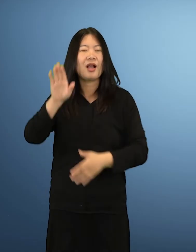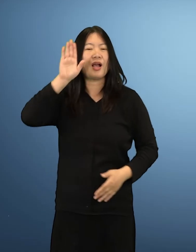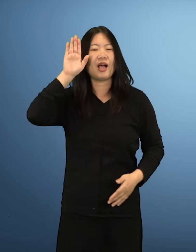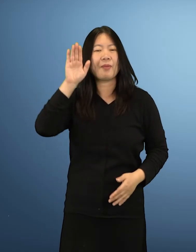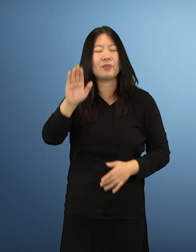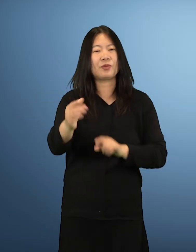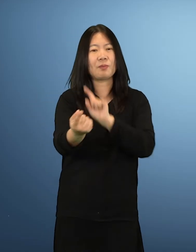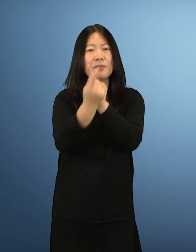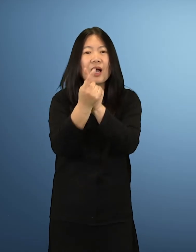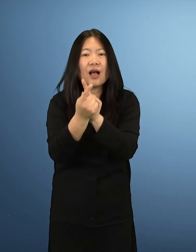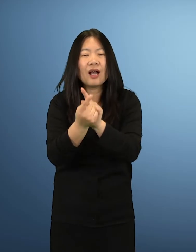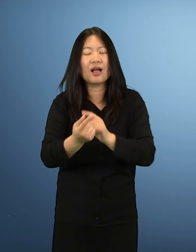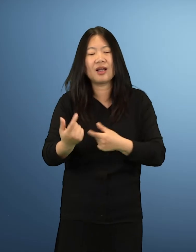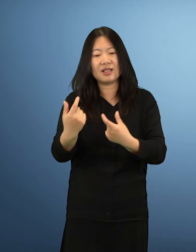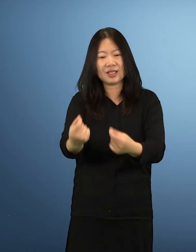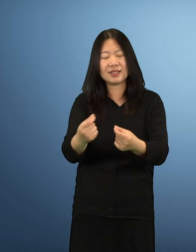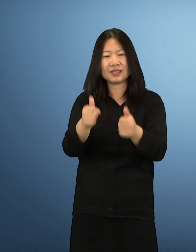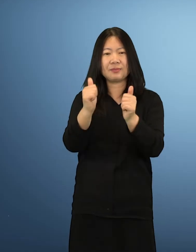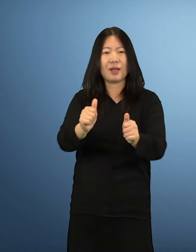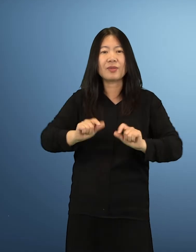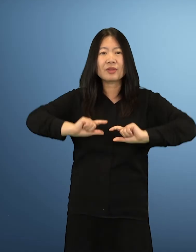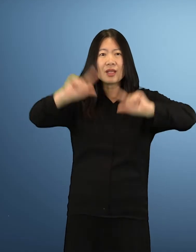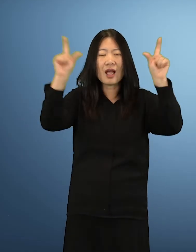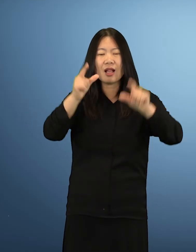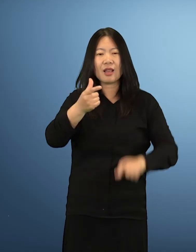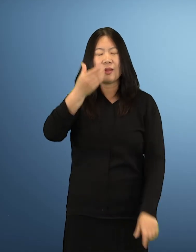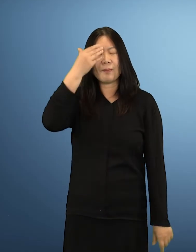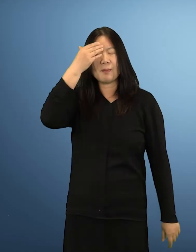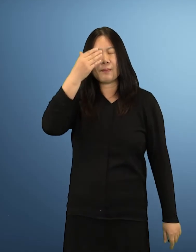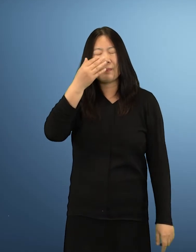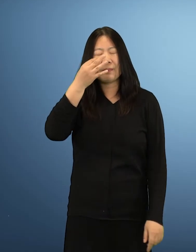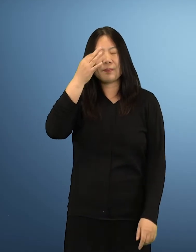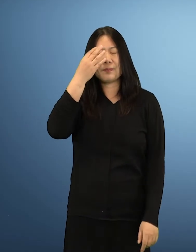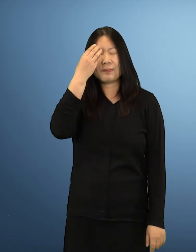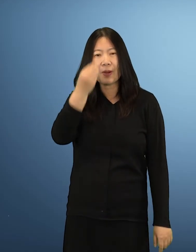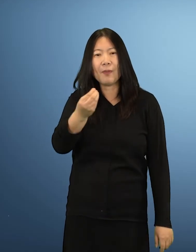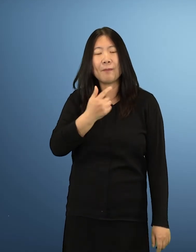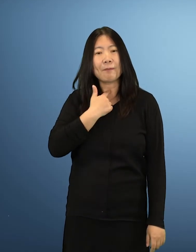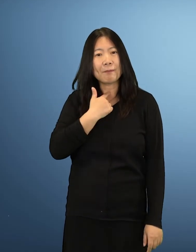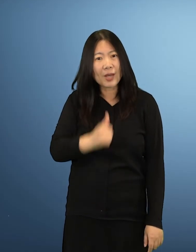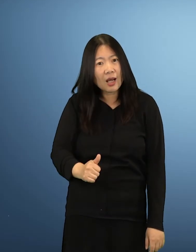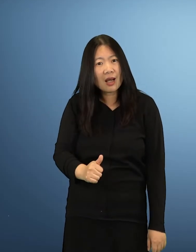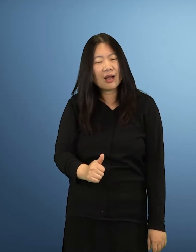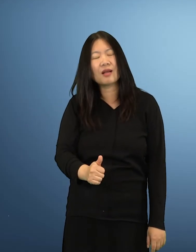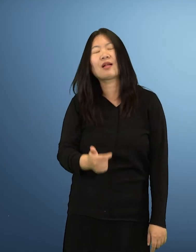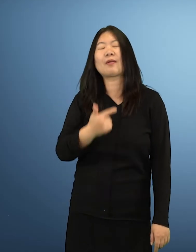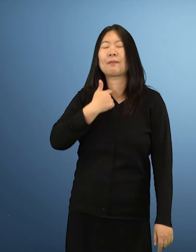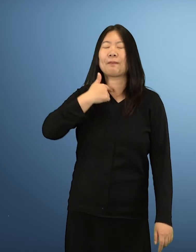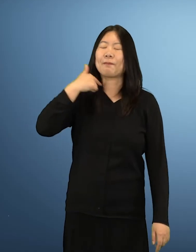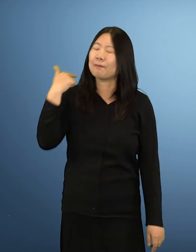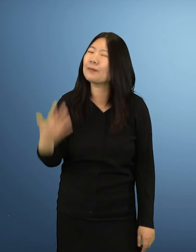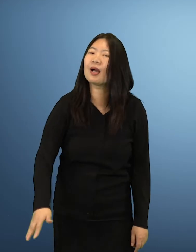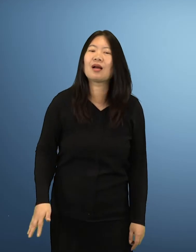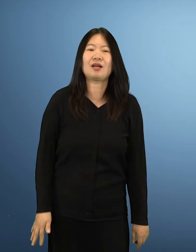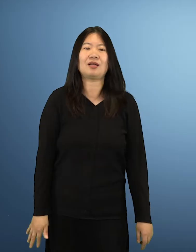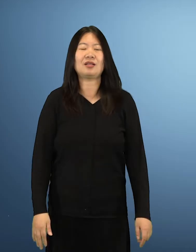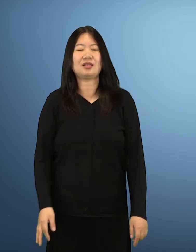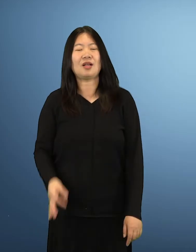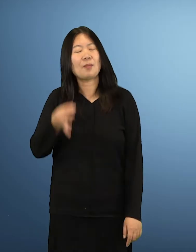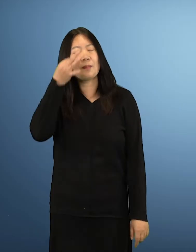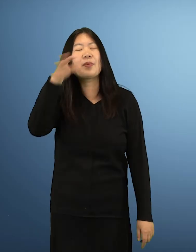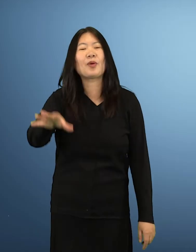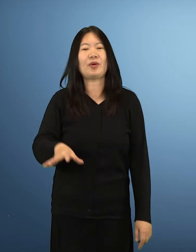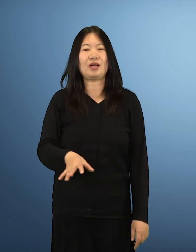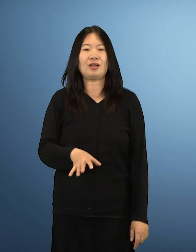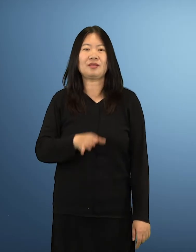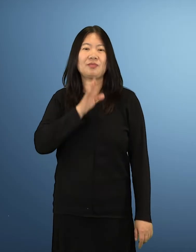앞으로 닥쳐질 이런 심판의 날을 본 적이 있느냐 그 말이. 본 적이 없을 것이다. 그러니까 뭔가